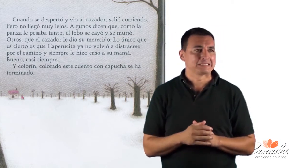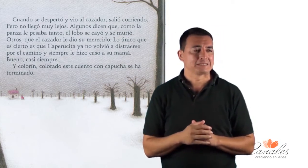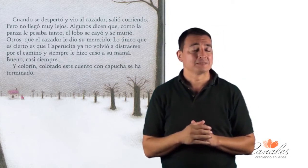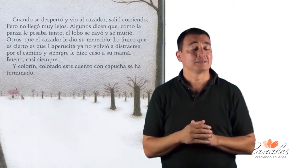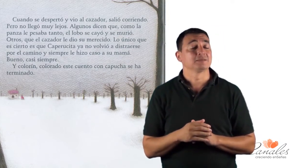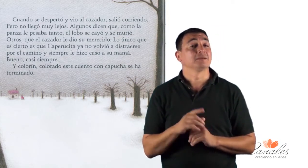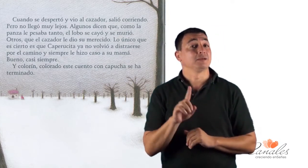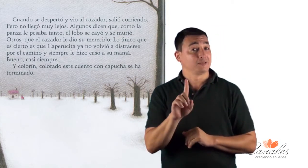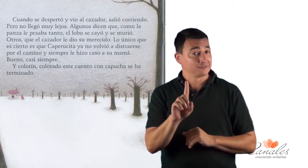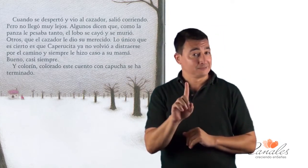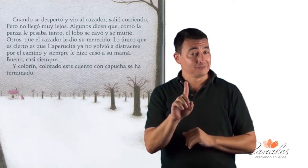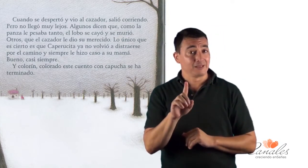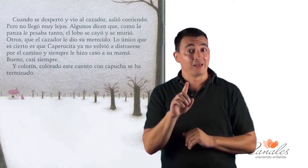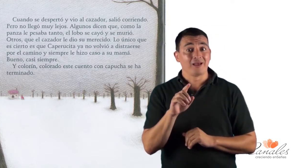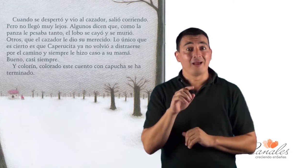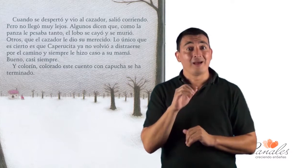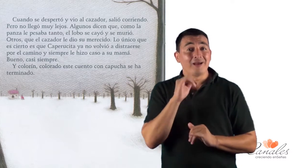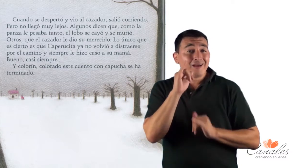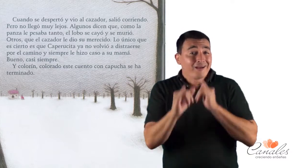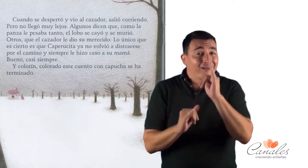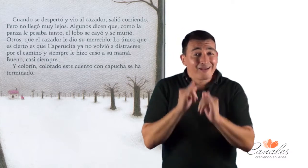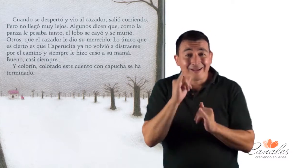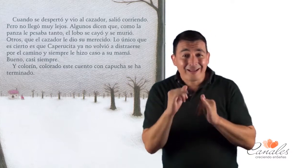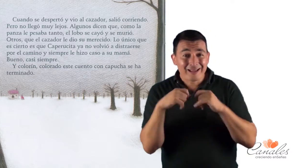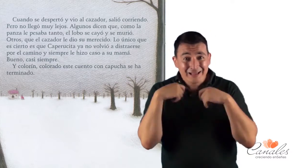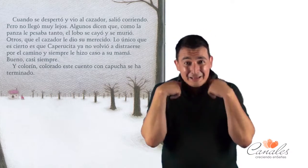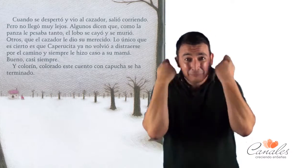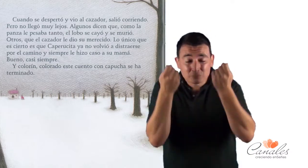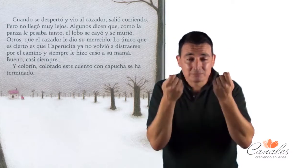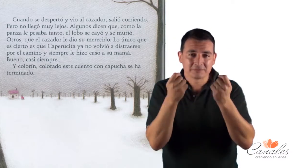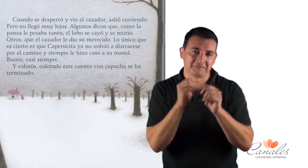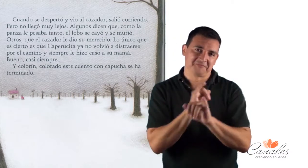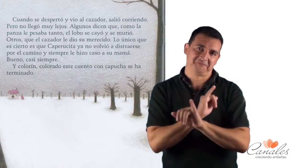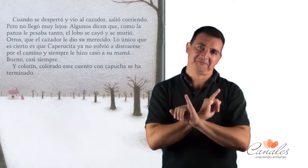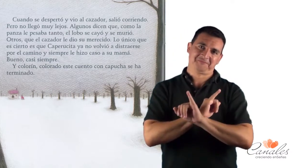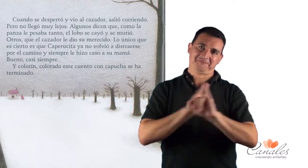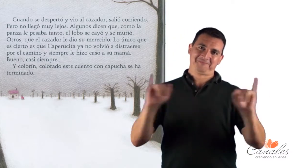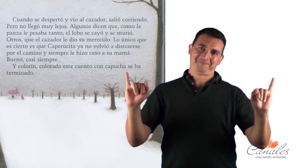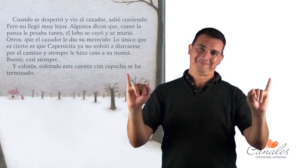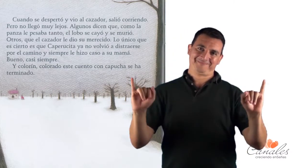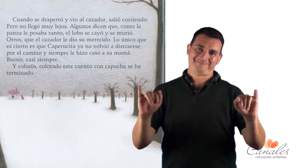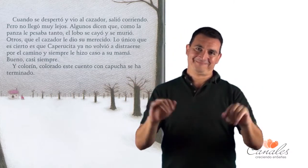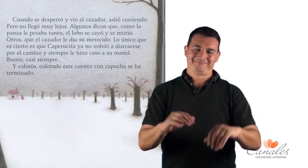Y colorín colorado, este cuento con capucha se ha terminado.